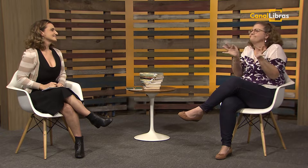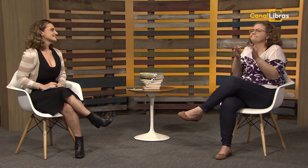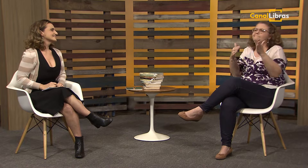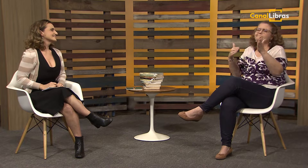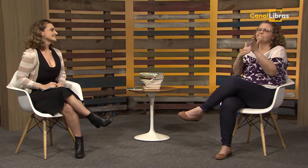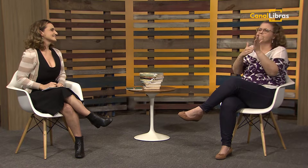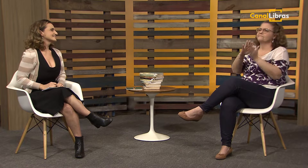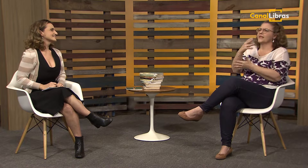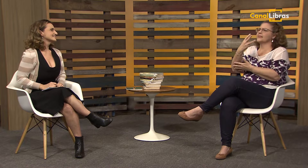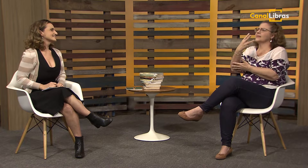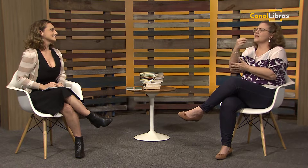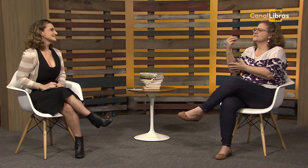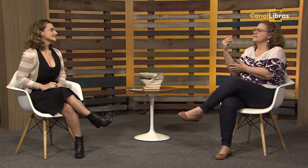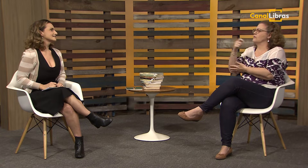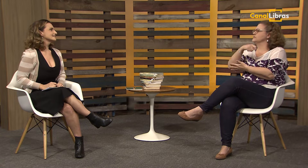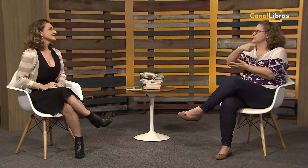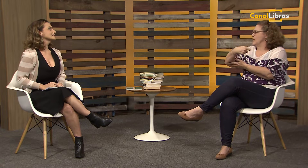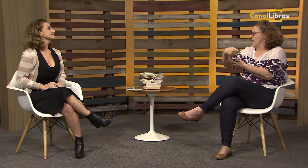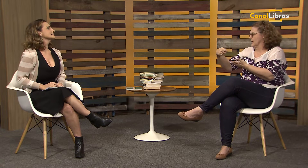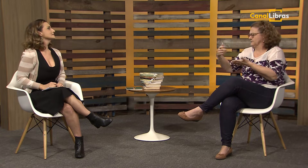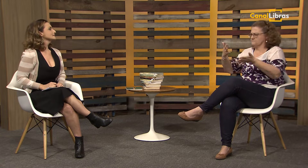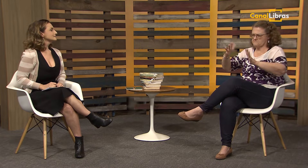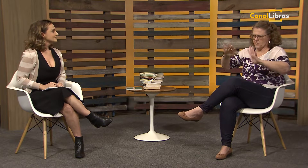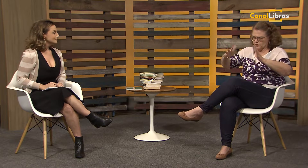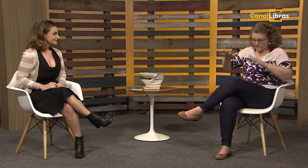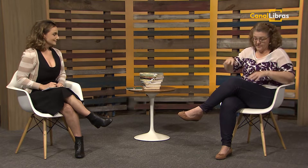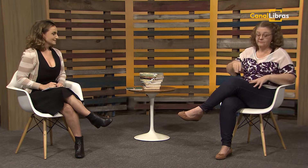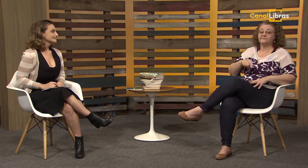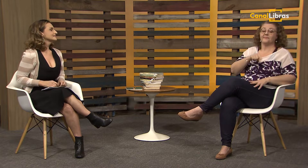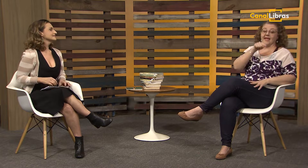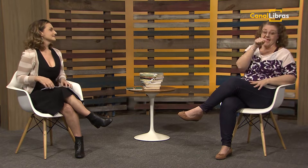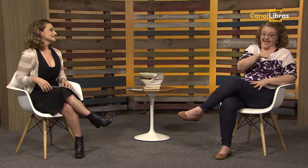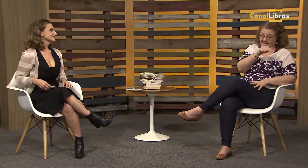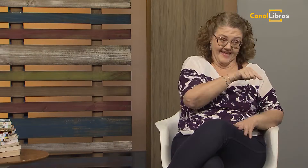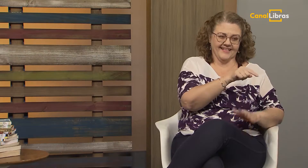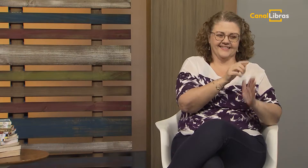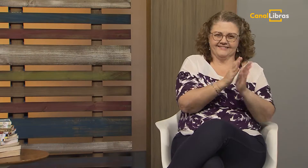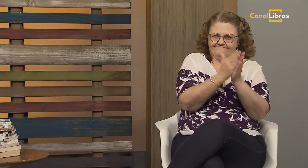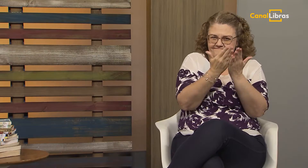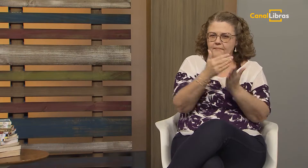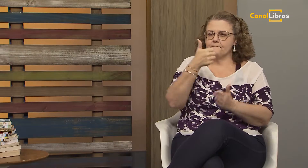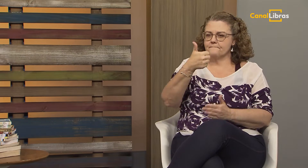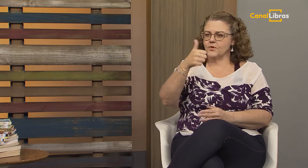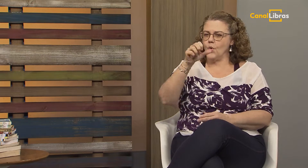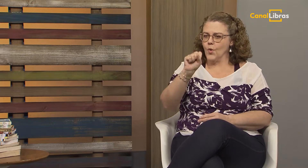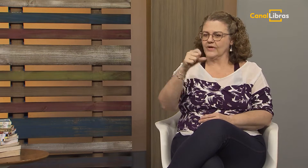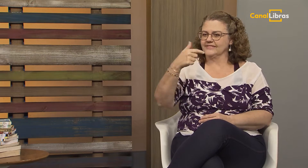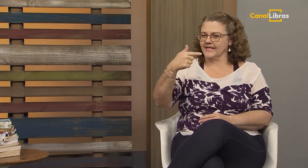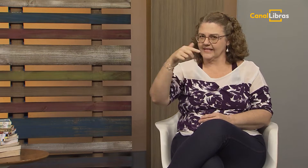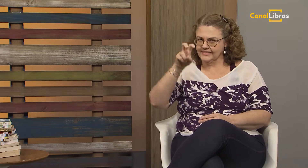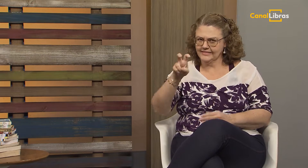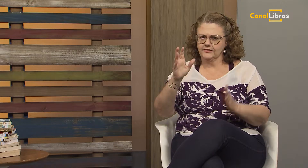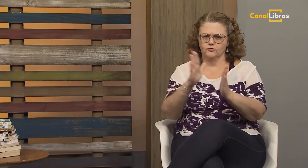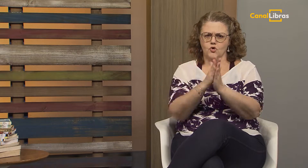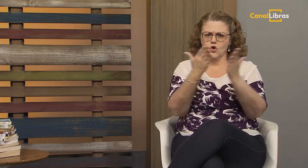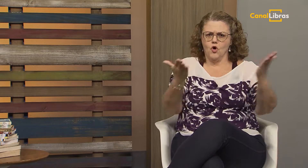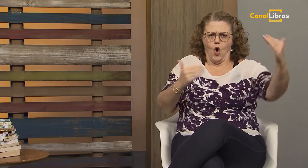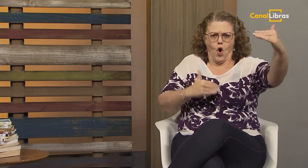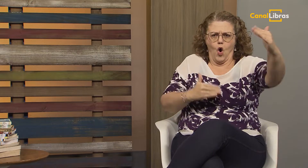300 sinais apenas, do ano de 1875. É um livro enorme que está disponível no INES. O